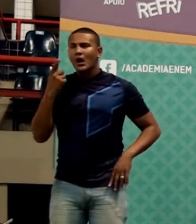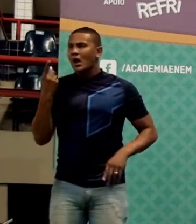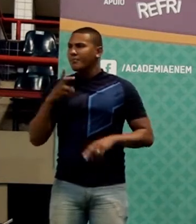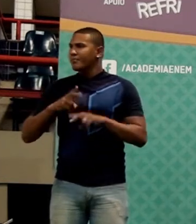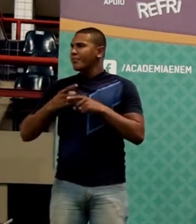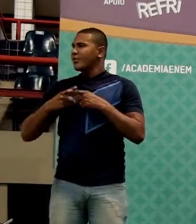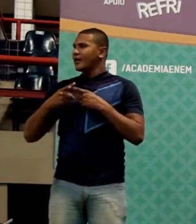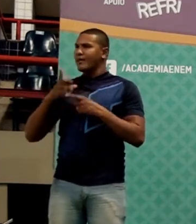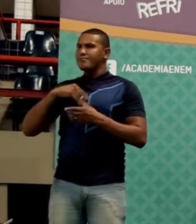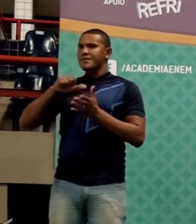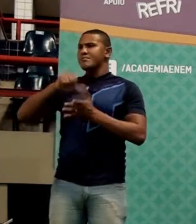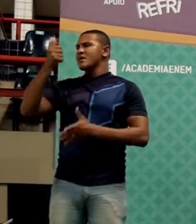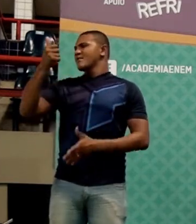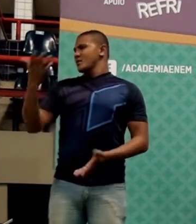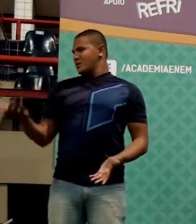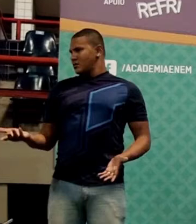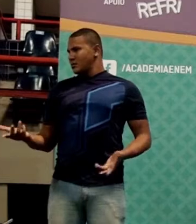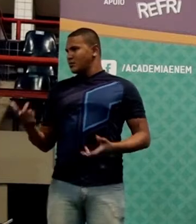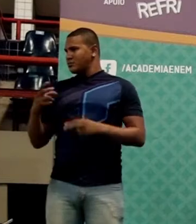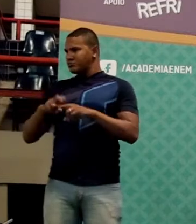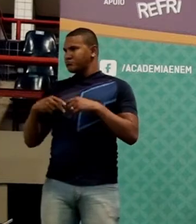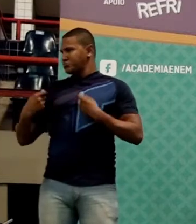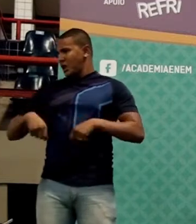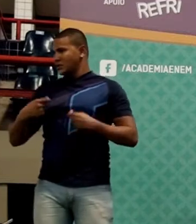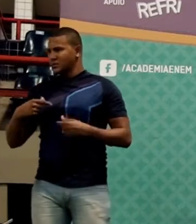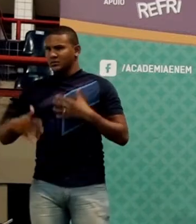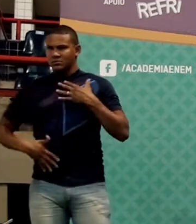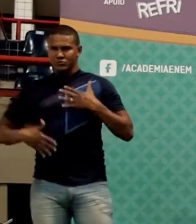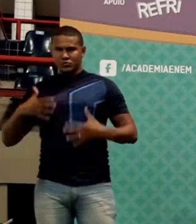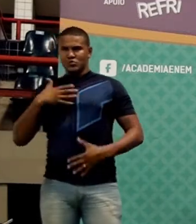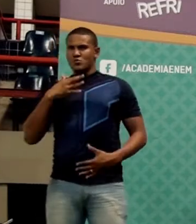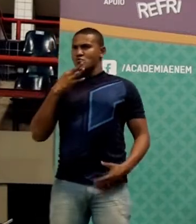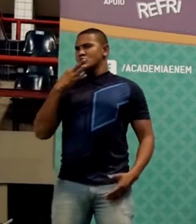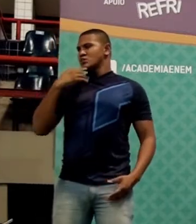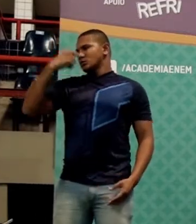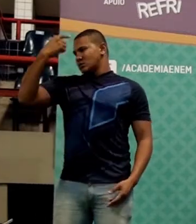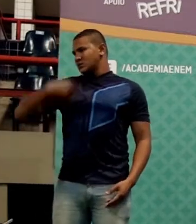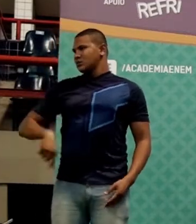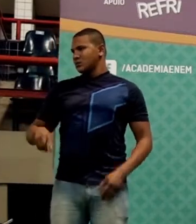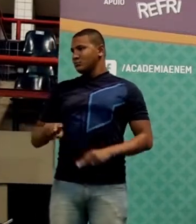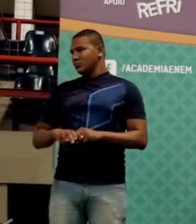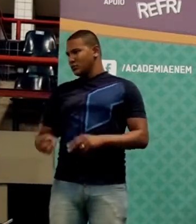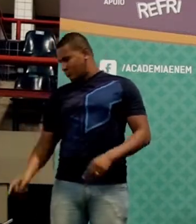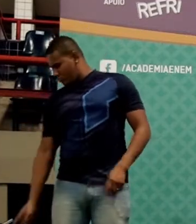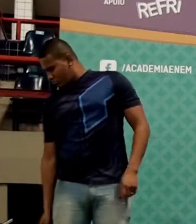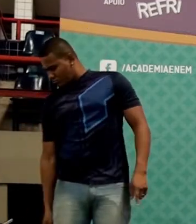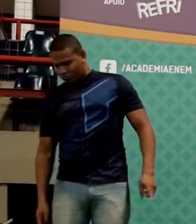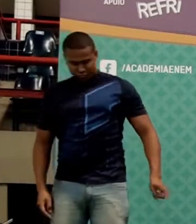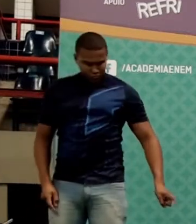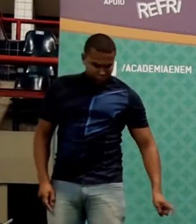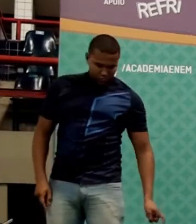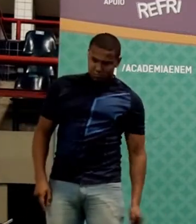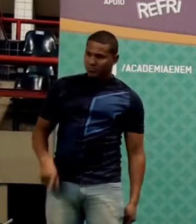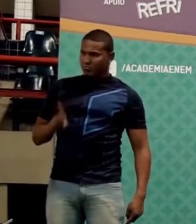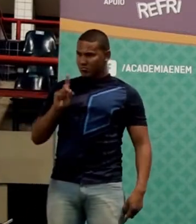precisa conhecer o nosso corpo, a gente precisa conhecer a vida da gente, né? Então as panturrilhas, elas têm esse papel.